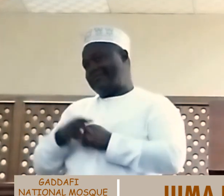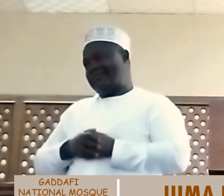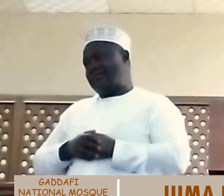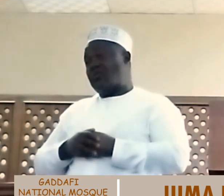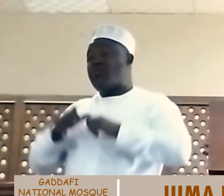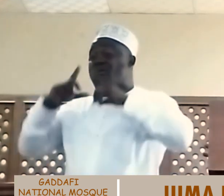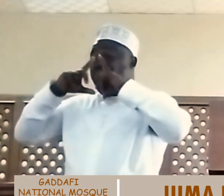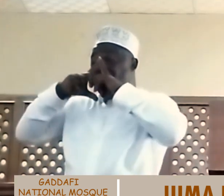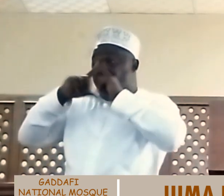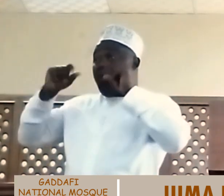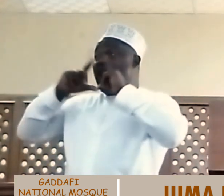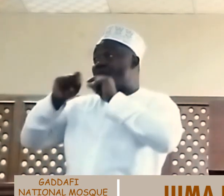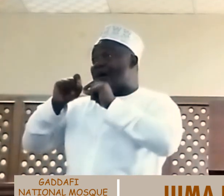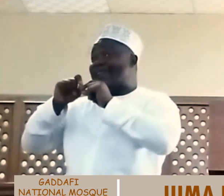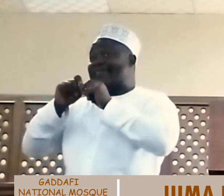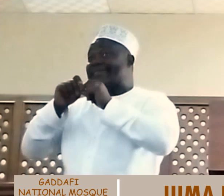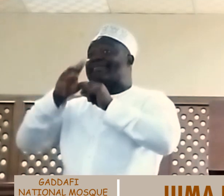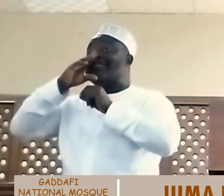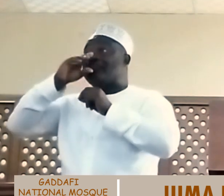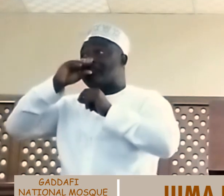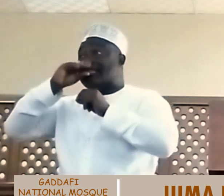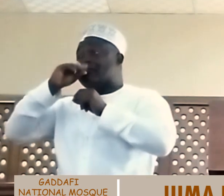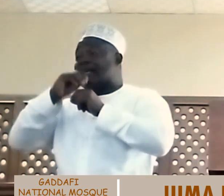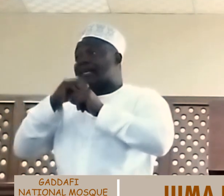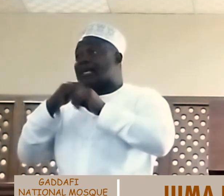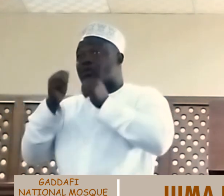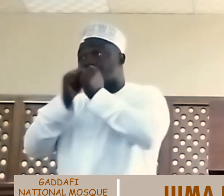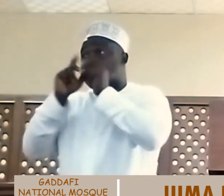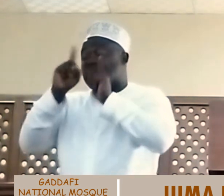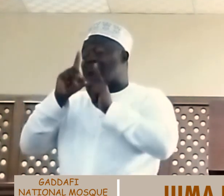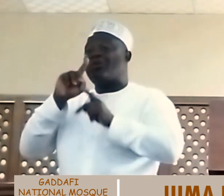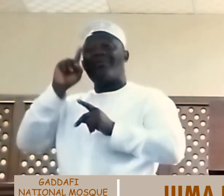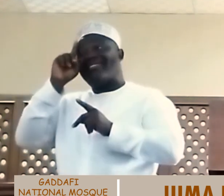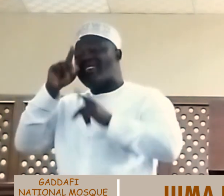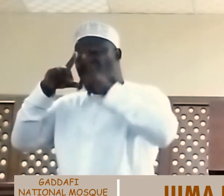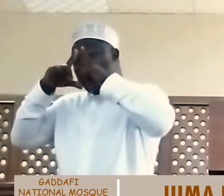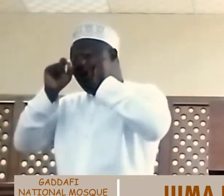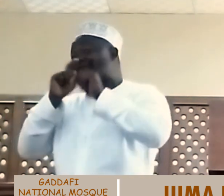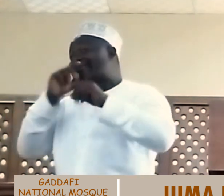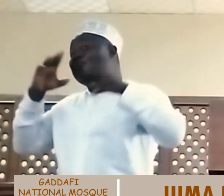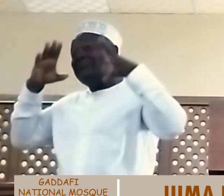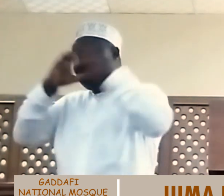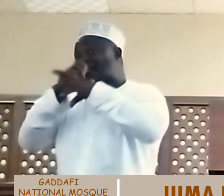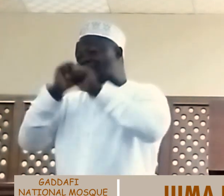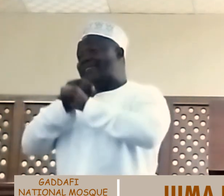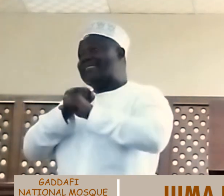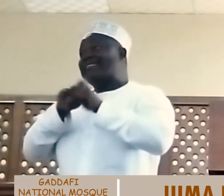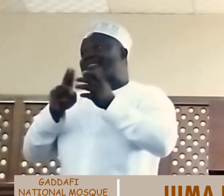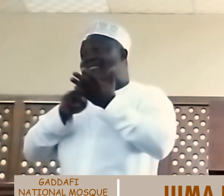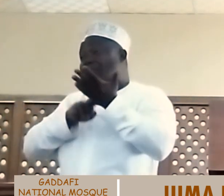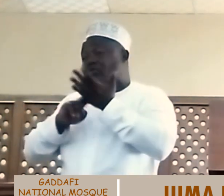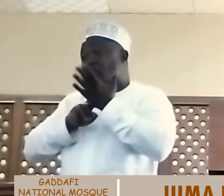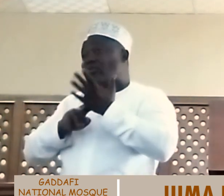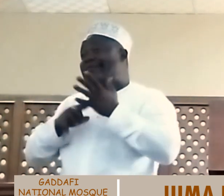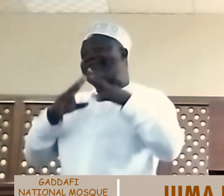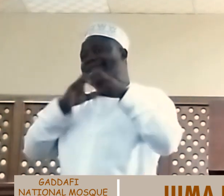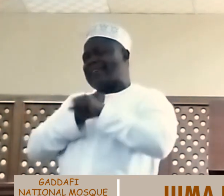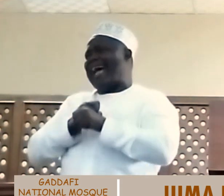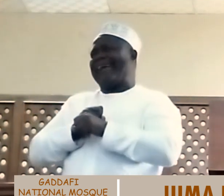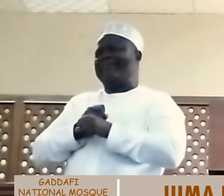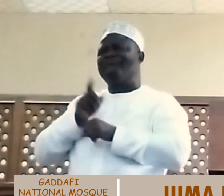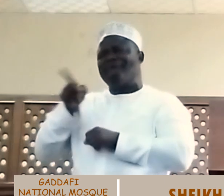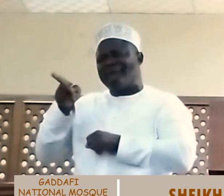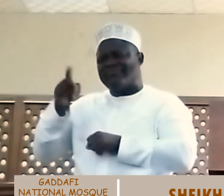Ebigambo byo byoyogera mu bantu, abantu bali bimisinga ne bisigala nga bikolera omukululo, baga